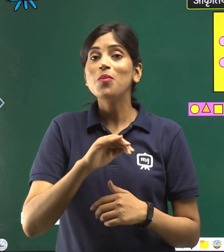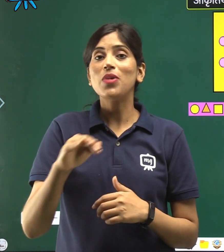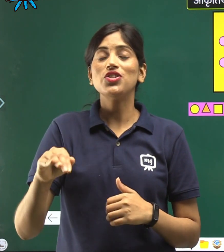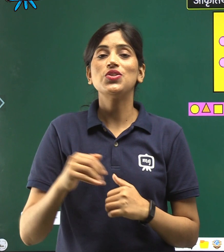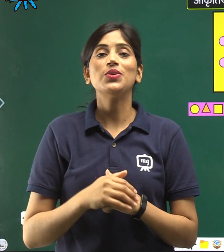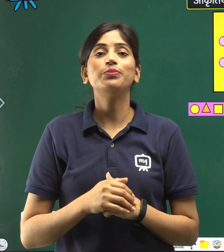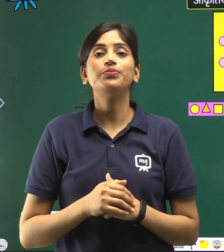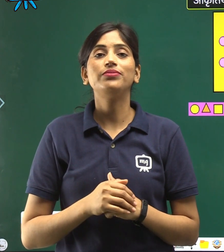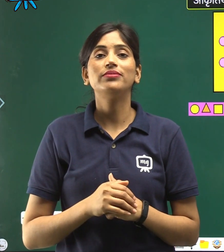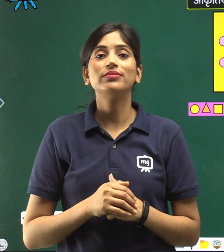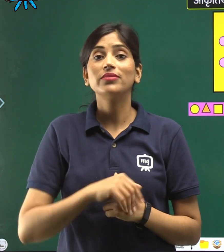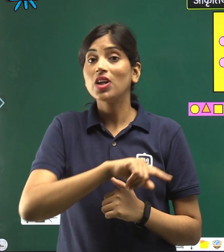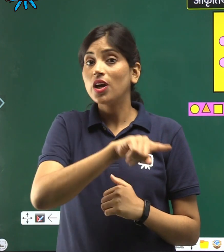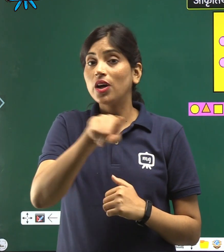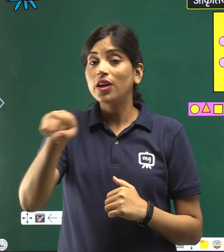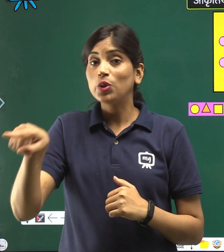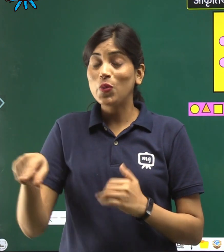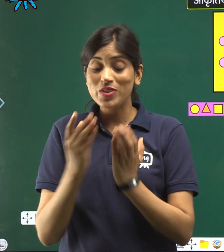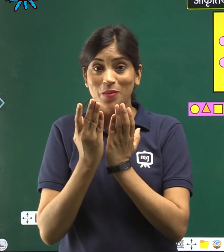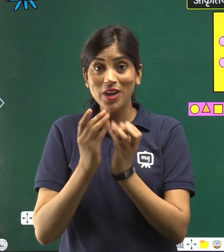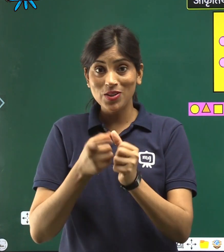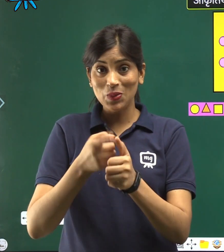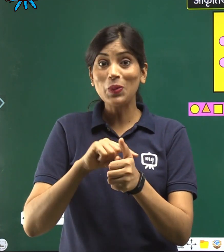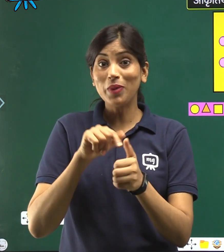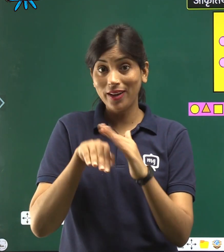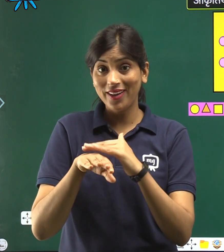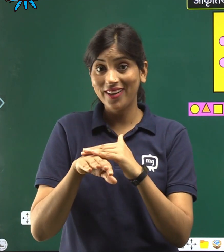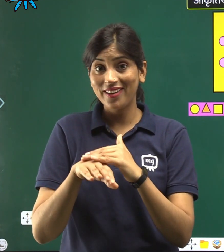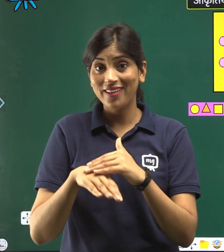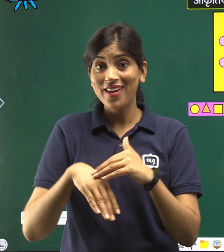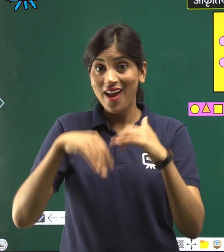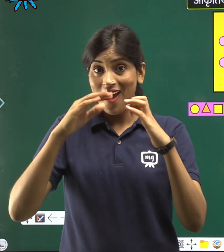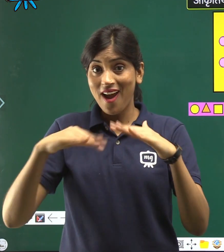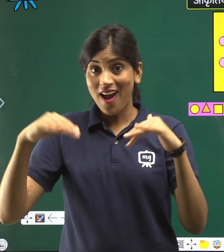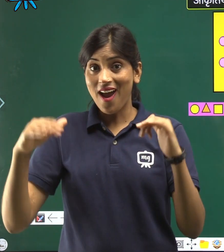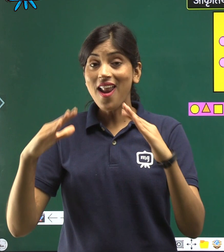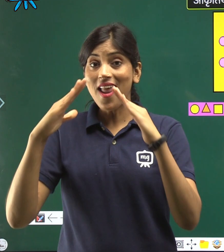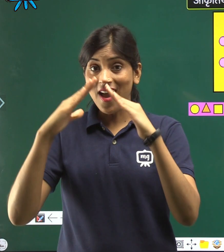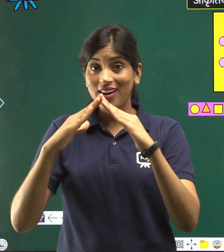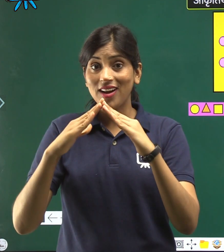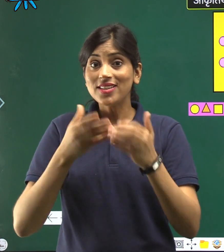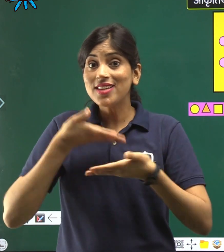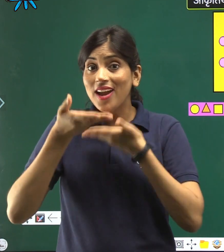बच्चों, आप सबके स्कूल में लहर कक्ष है ना?